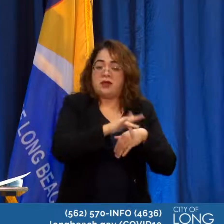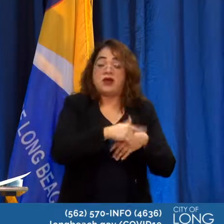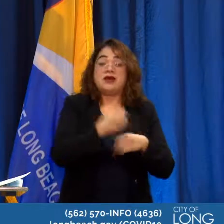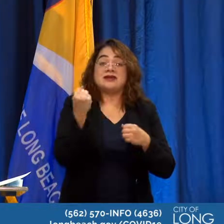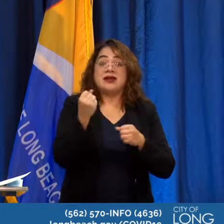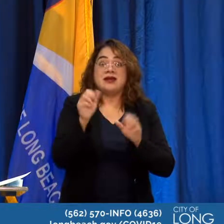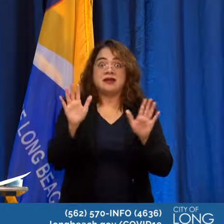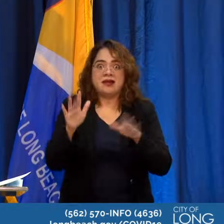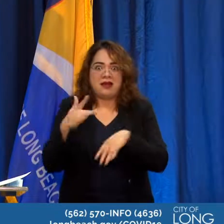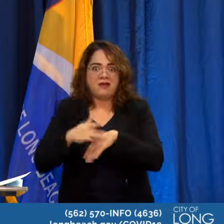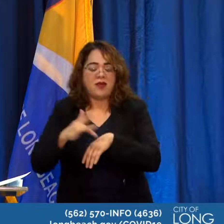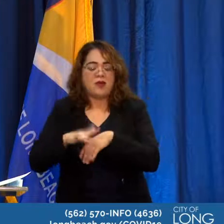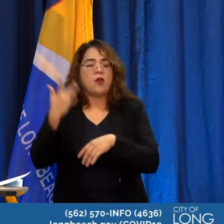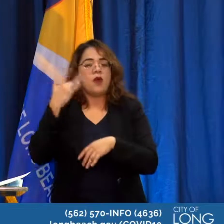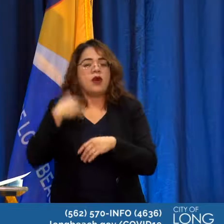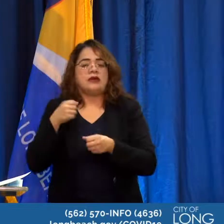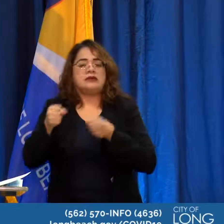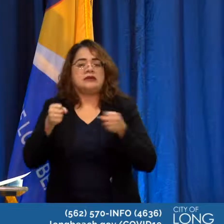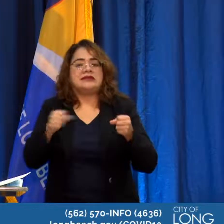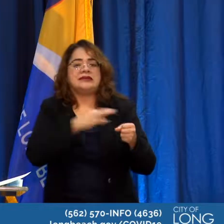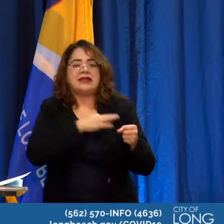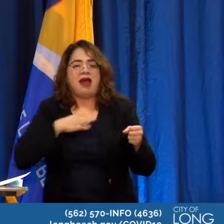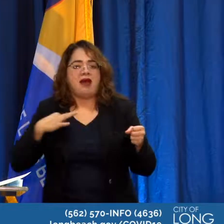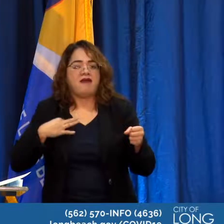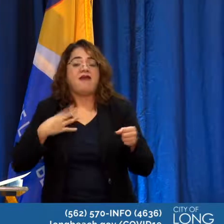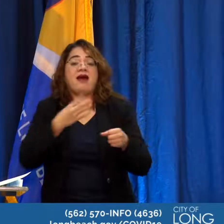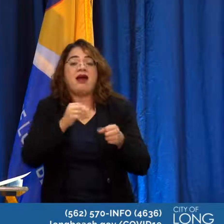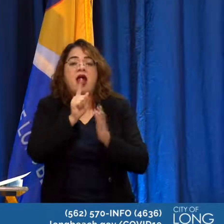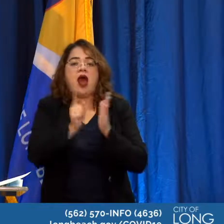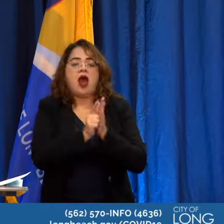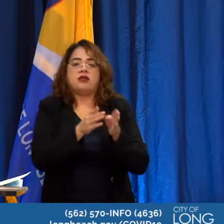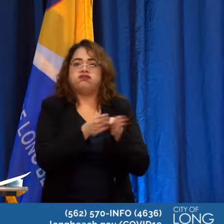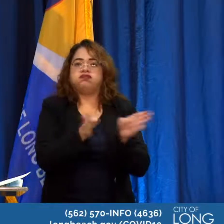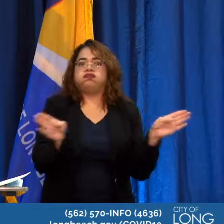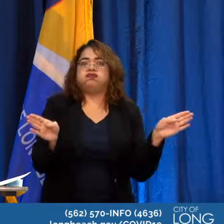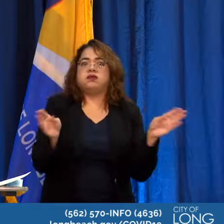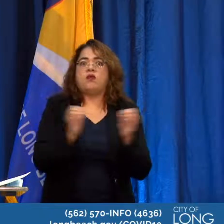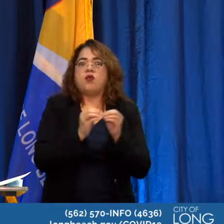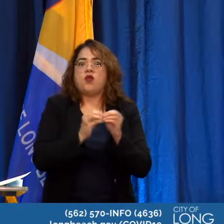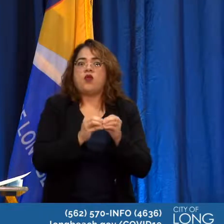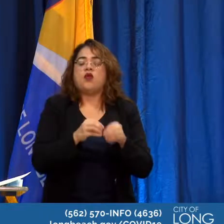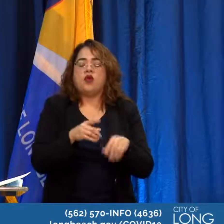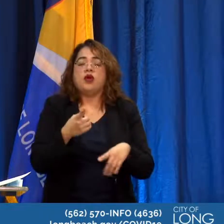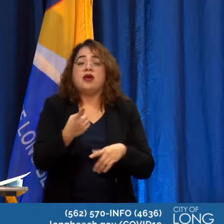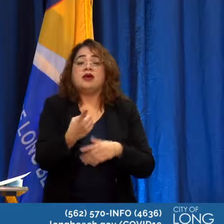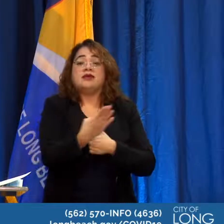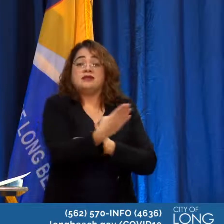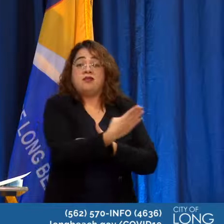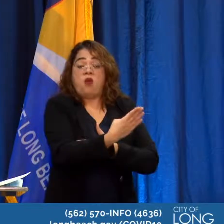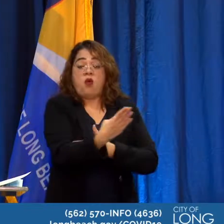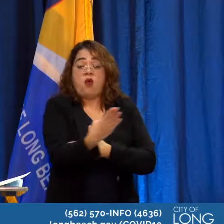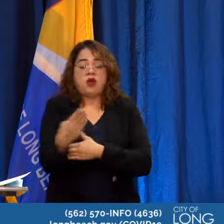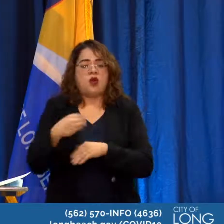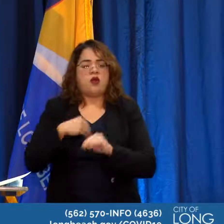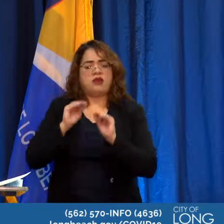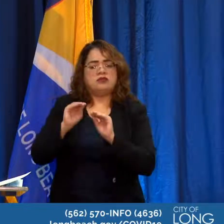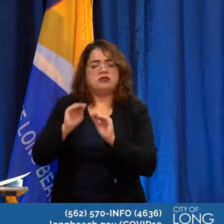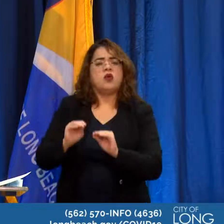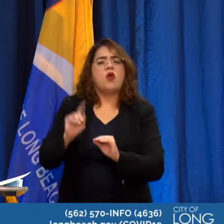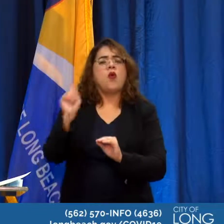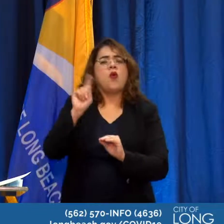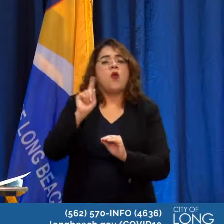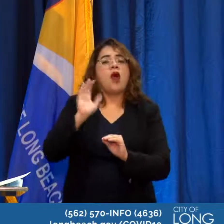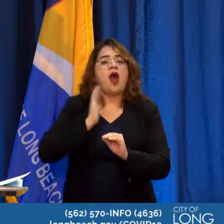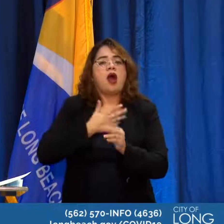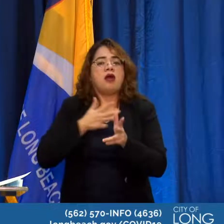últimas vacaciones. Compartimos nuestras ubicaciones de prueba emergentes cada mañana en las plataformas de redes sociales